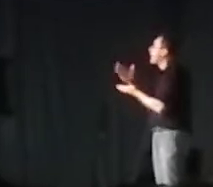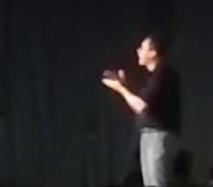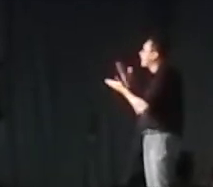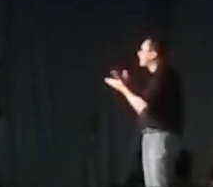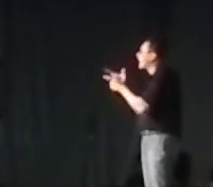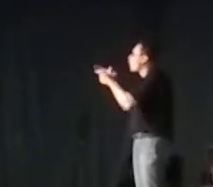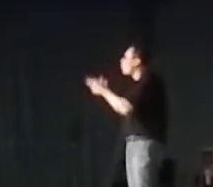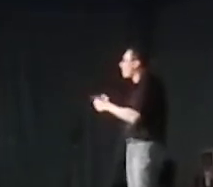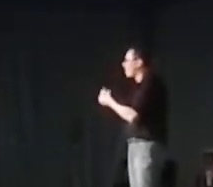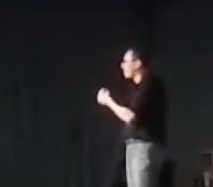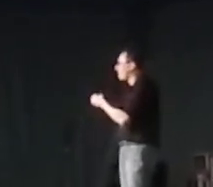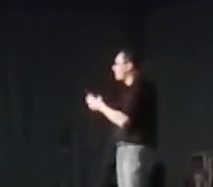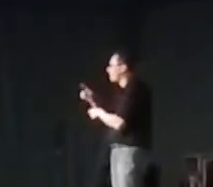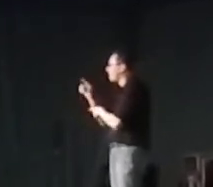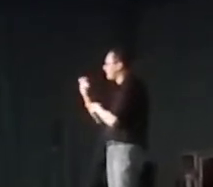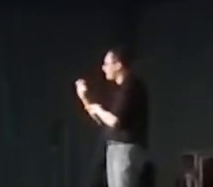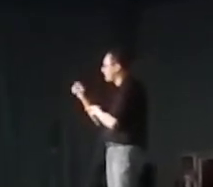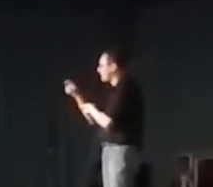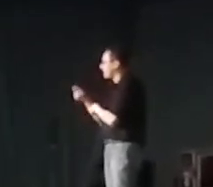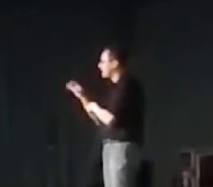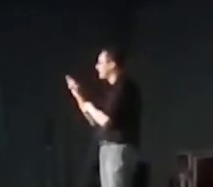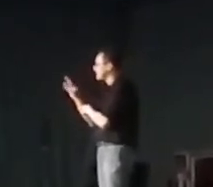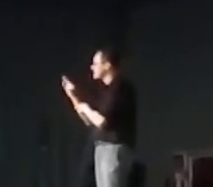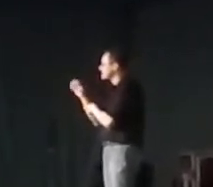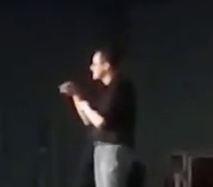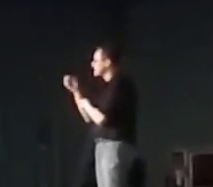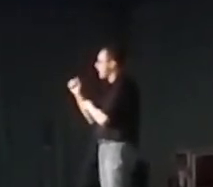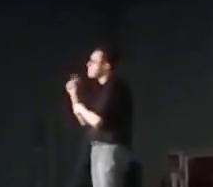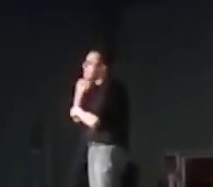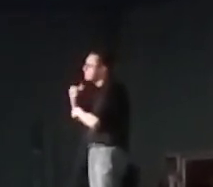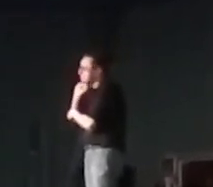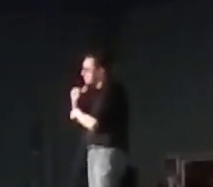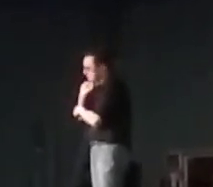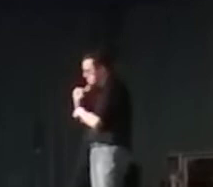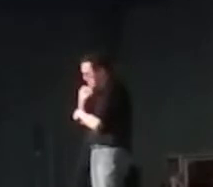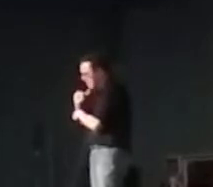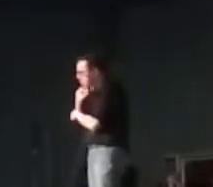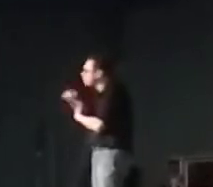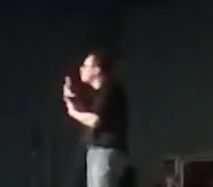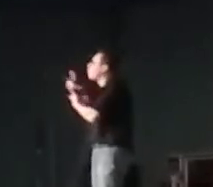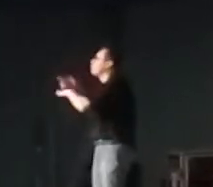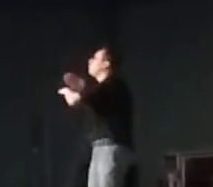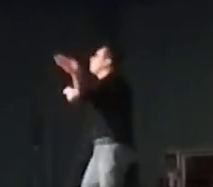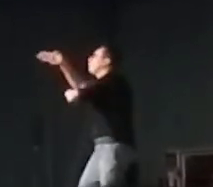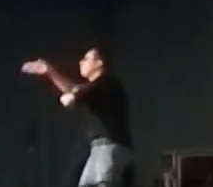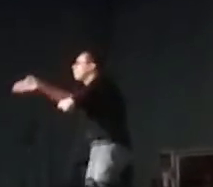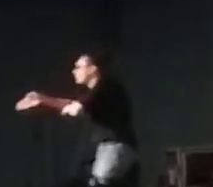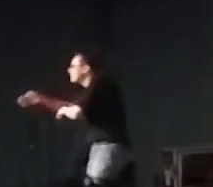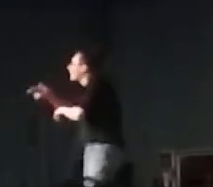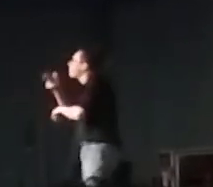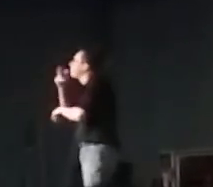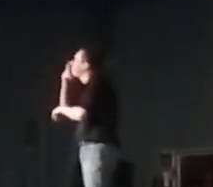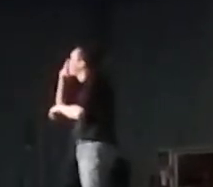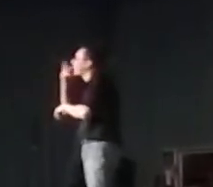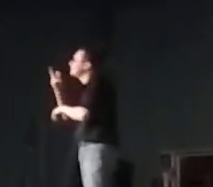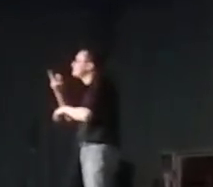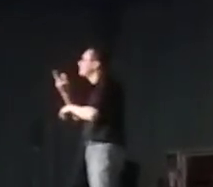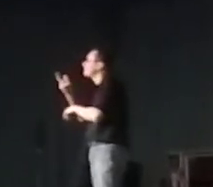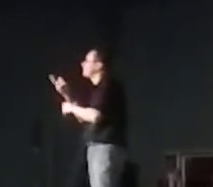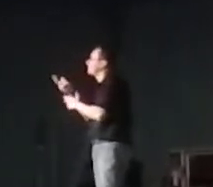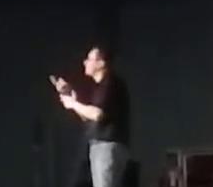que eu fui, eu estava doente, com 39 de febre. Ele também não entendeu muito. Era assim uma coisa fora do caminho, sabe, gente? Quando pega um...